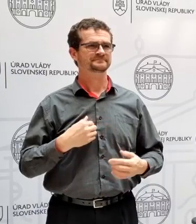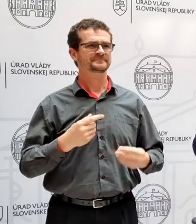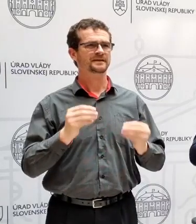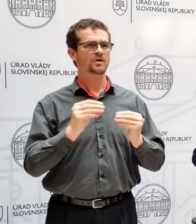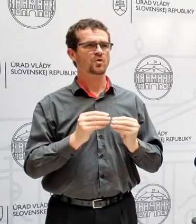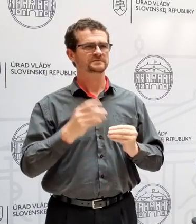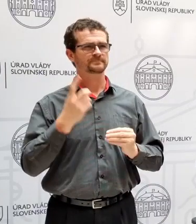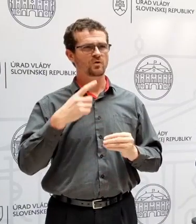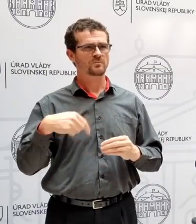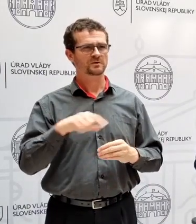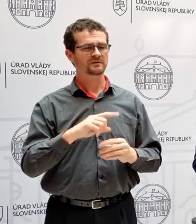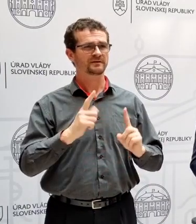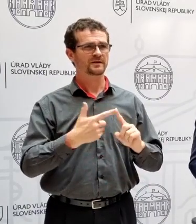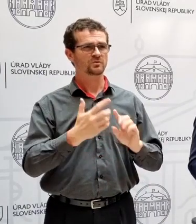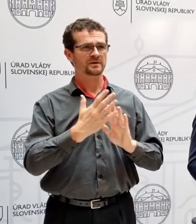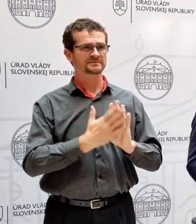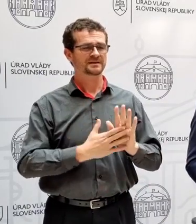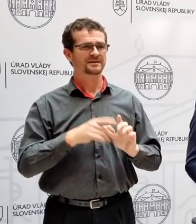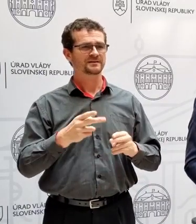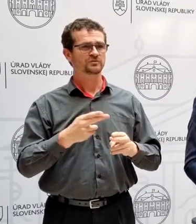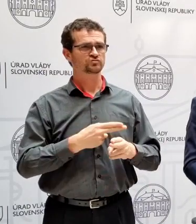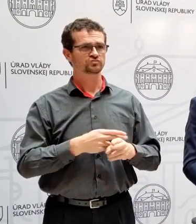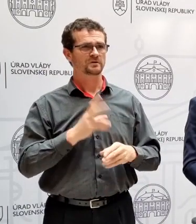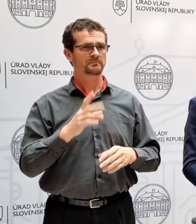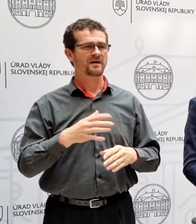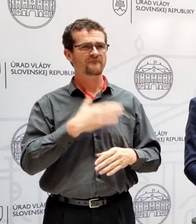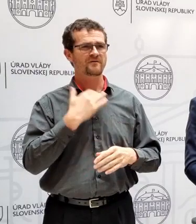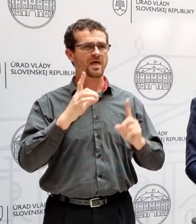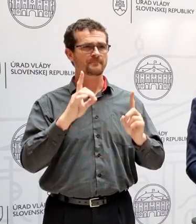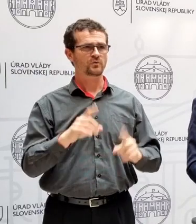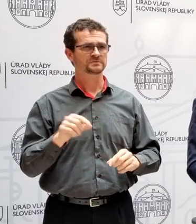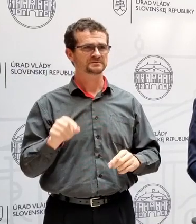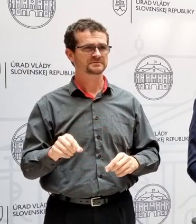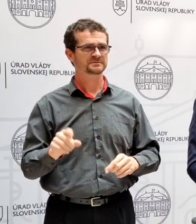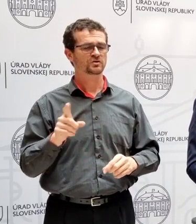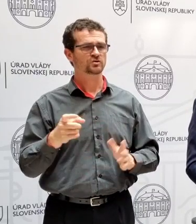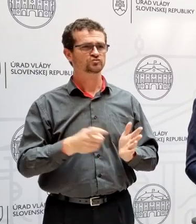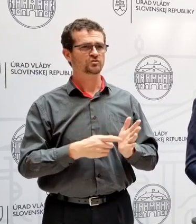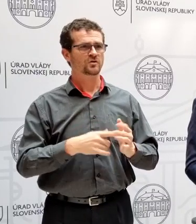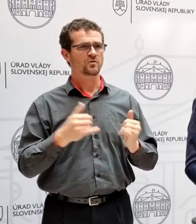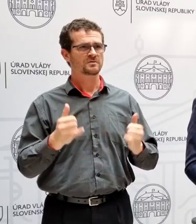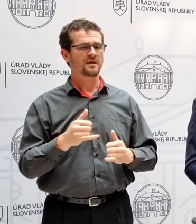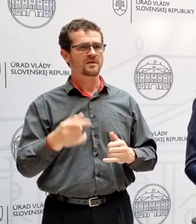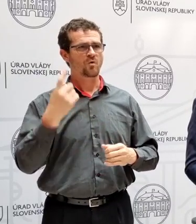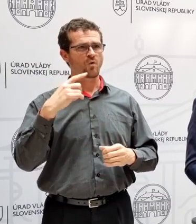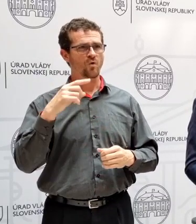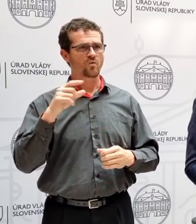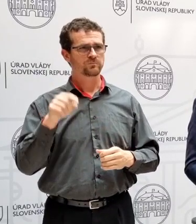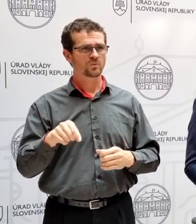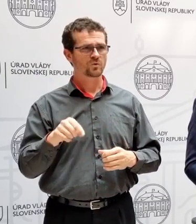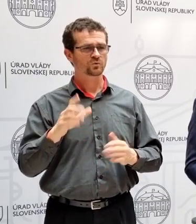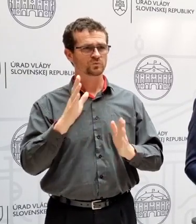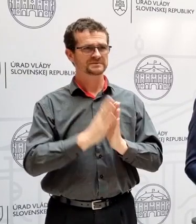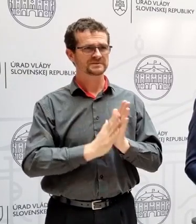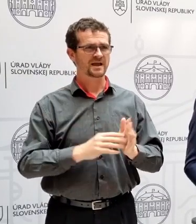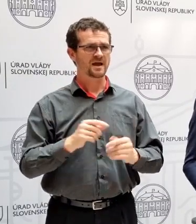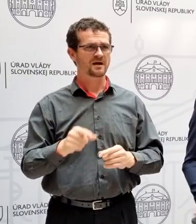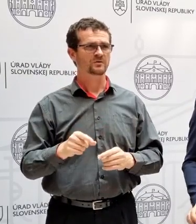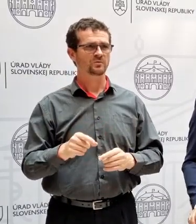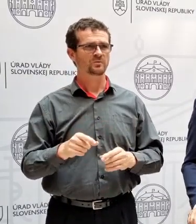koncept odborníkov, ale na druhú stranu tento štát má kopec pozícií, ktoré si vyžadujú skutočne tú odbornú